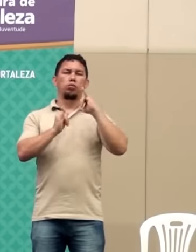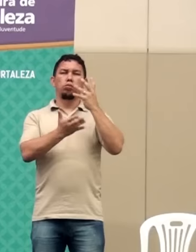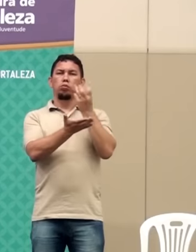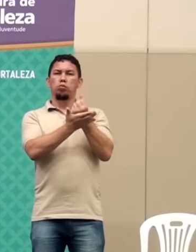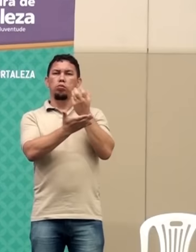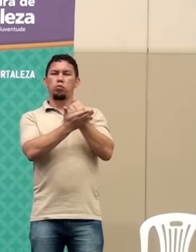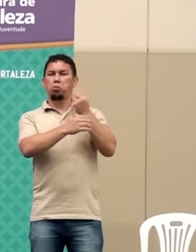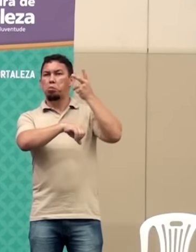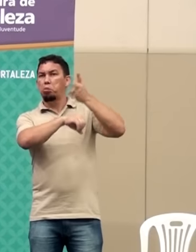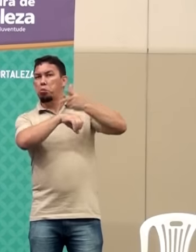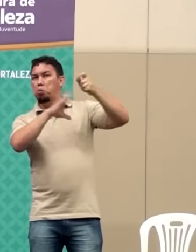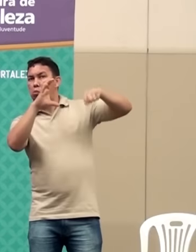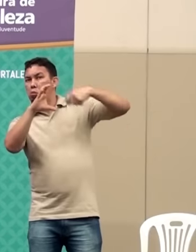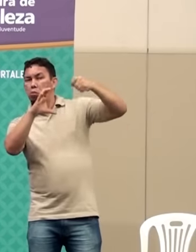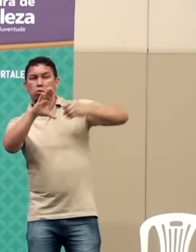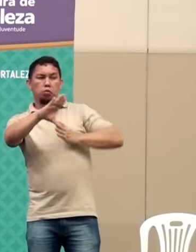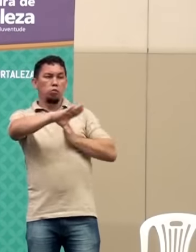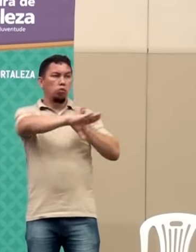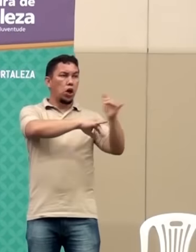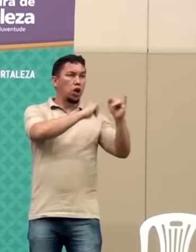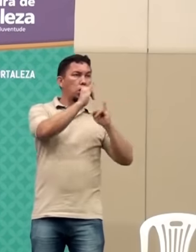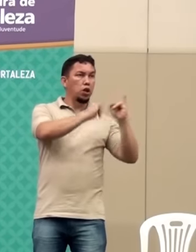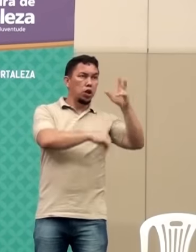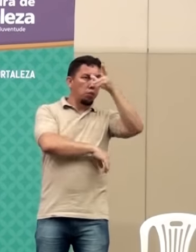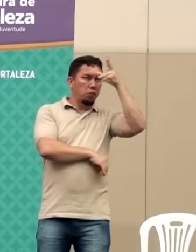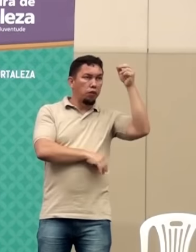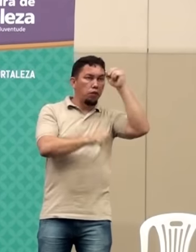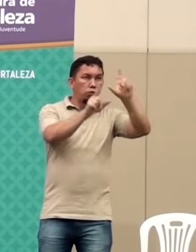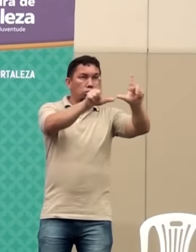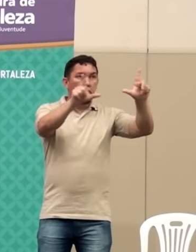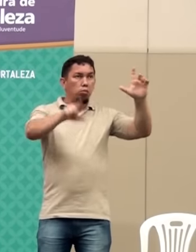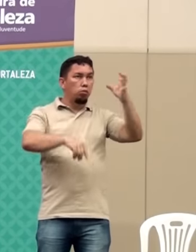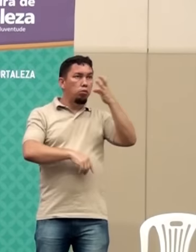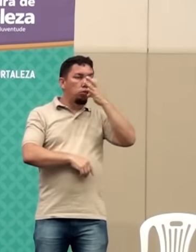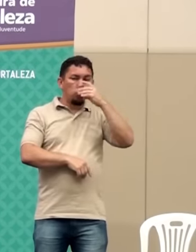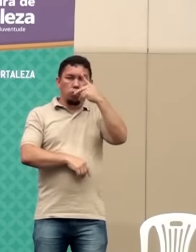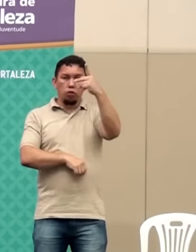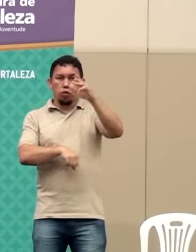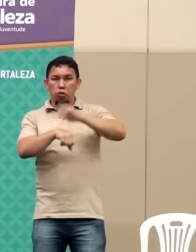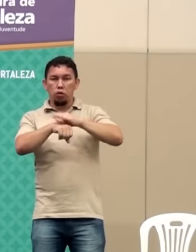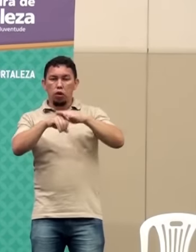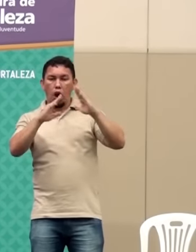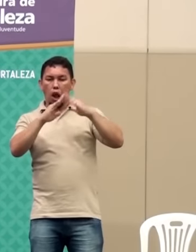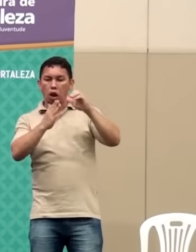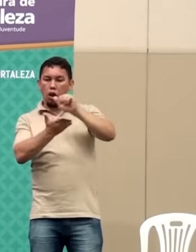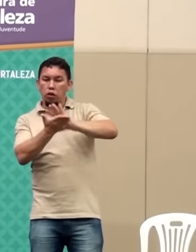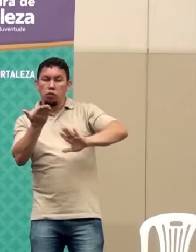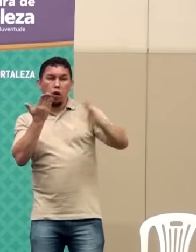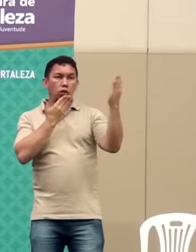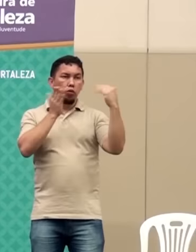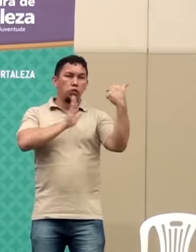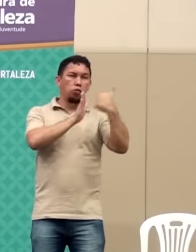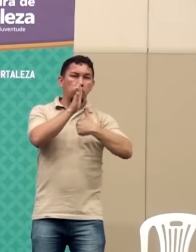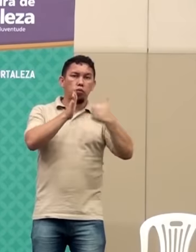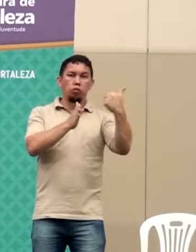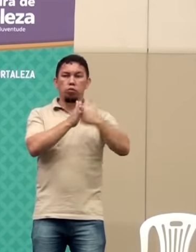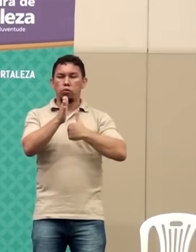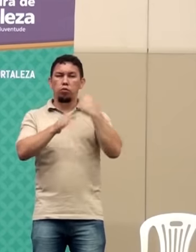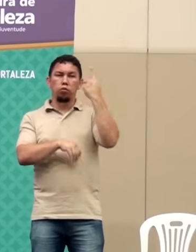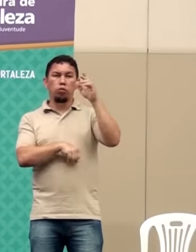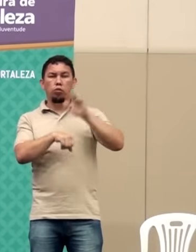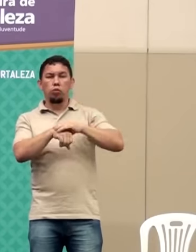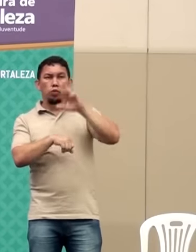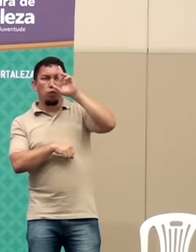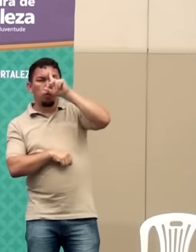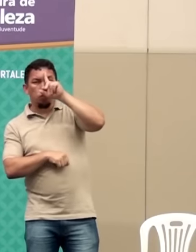gravada, filmada, você entra, assiste de novo, faça os exercícios, né? Tire todas as dúvidas, veja o que é que você